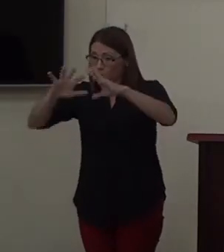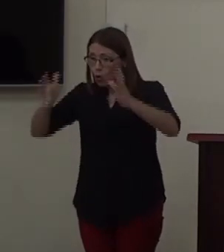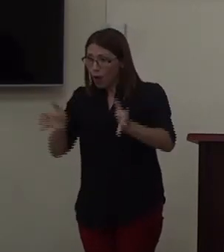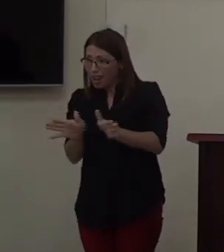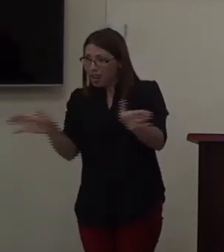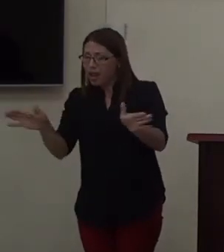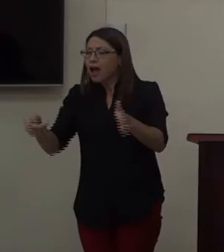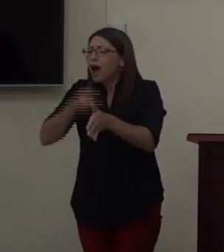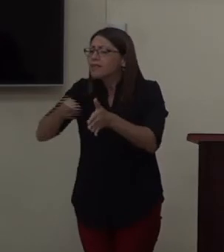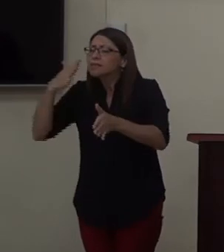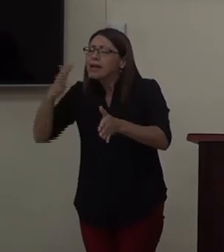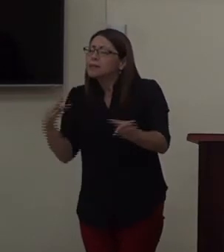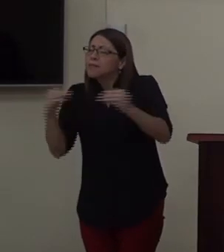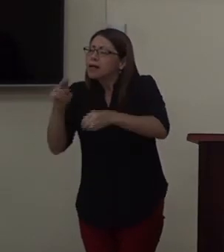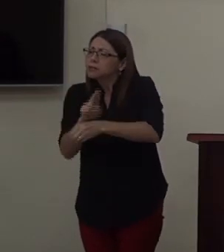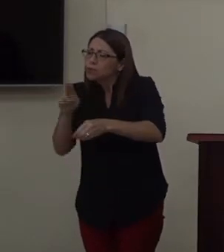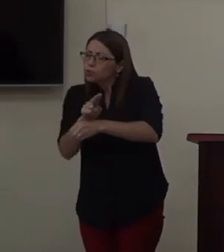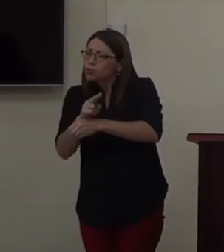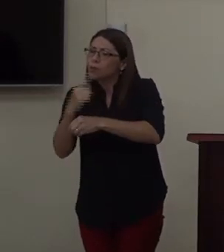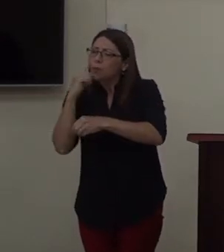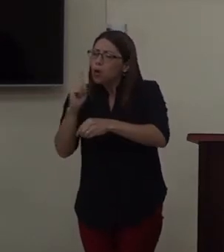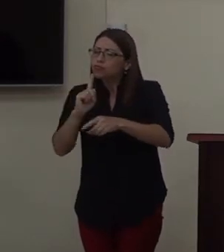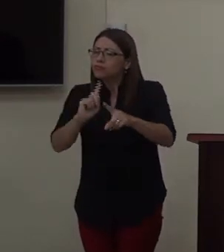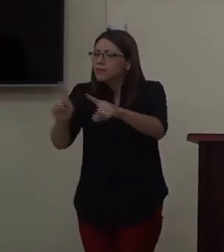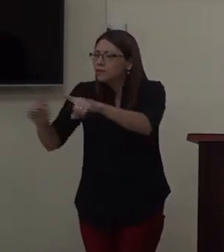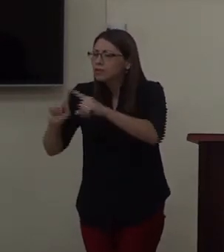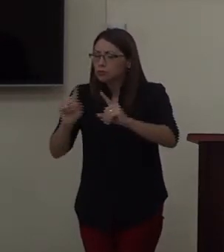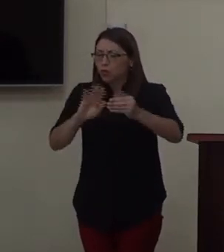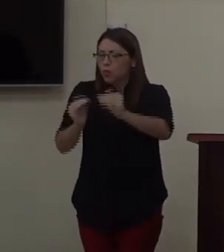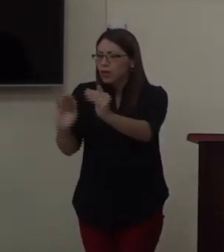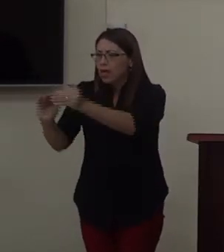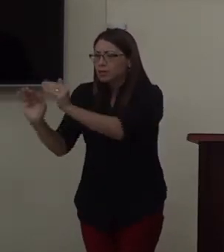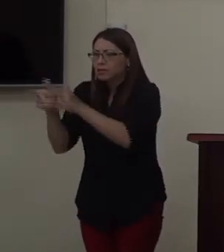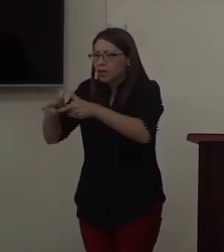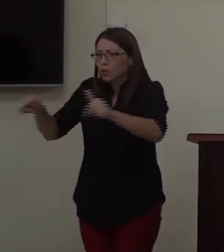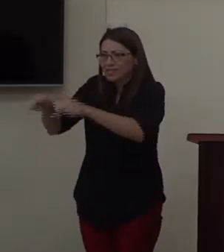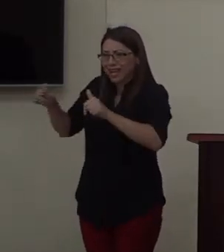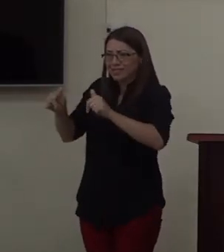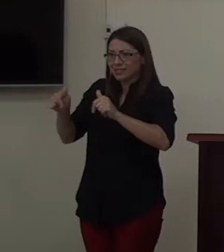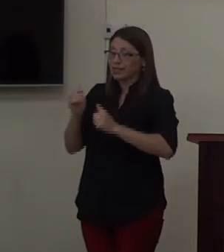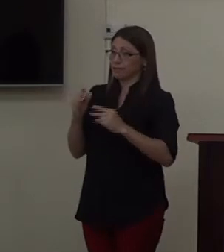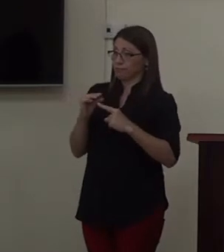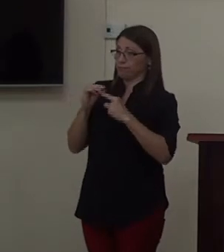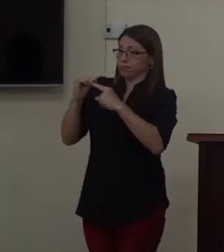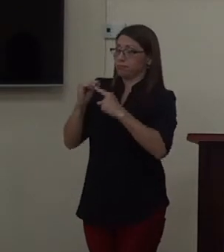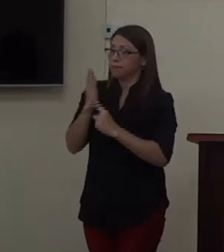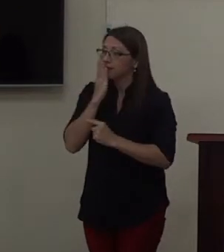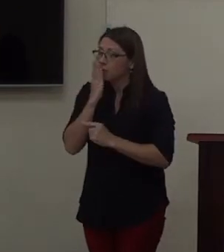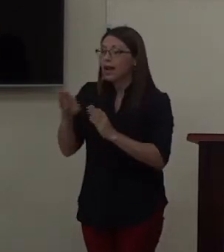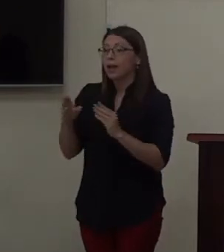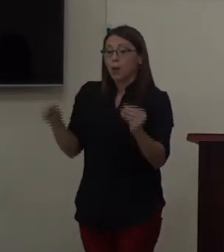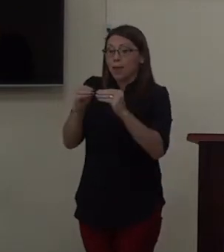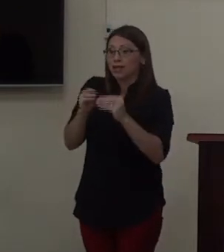tener mayor uso por parte de las comunidades lingüísticas, comunidades indígenas en particular, mayor uso, por ejemplo,